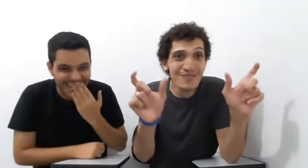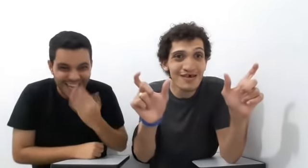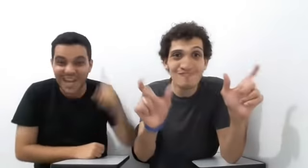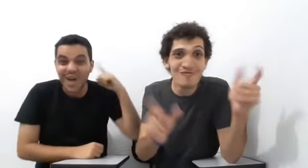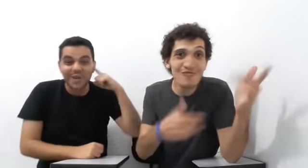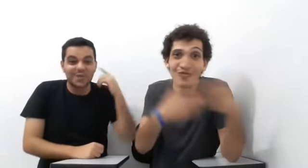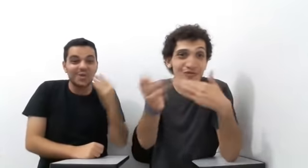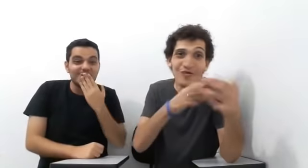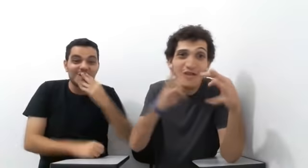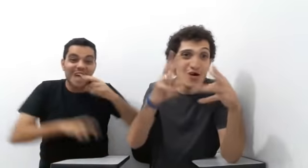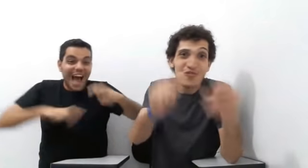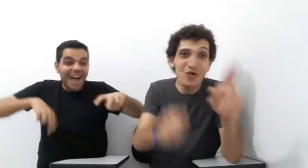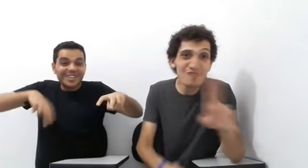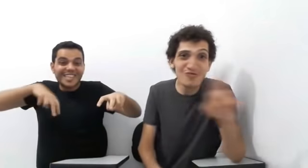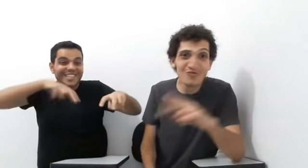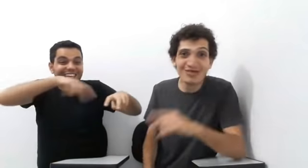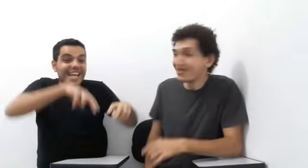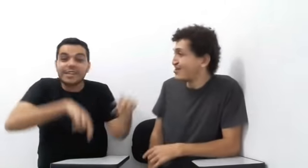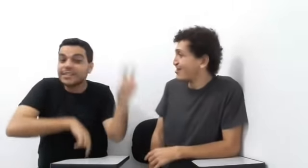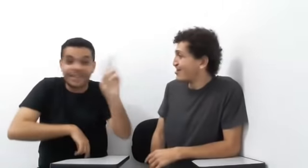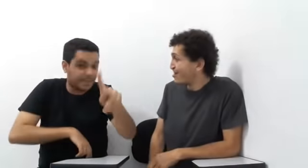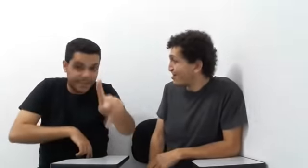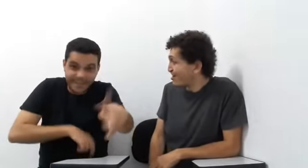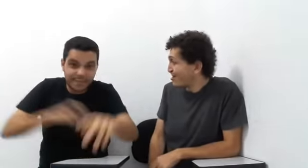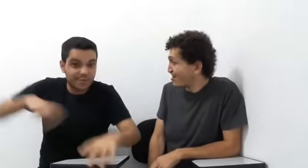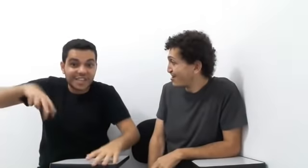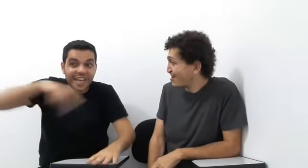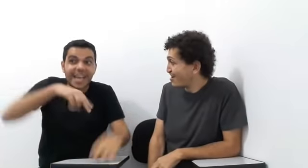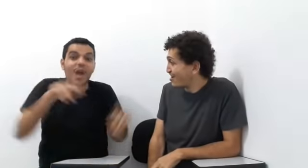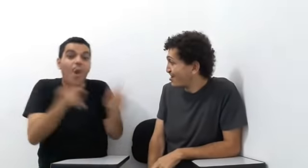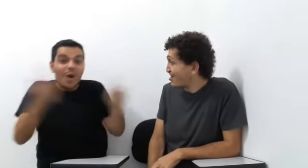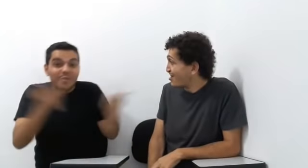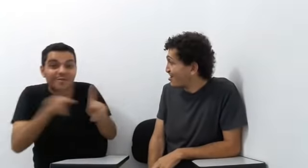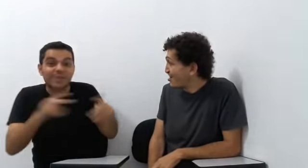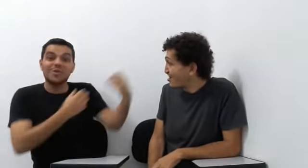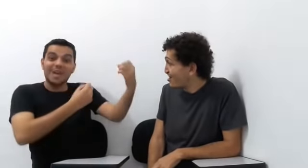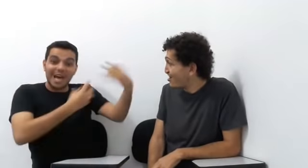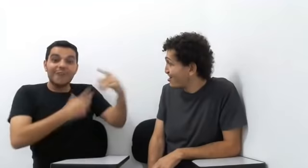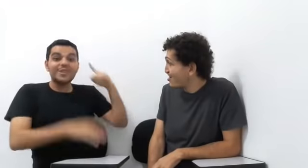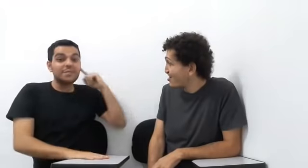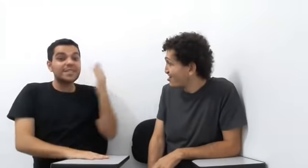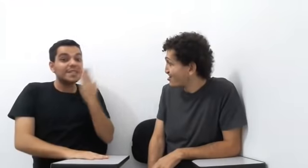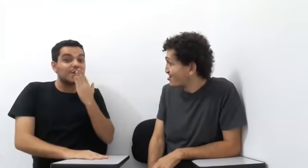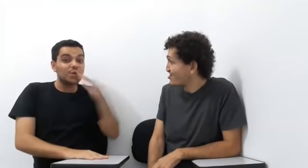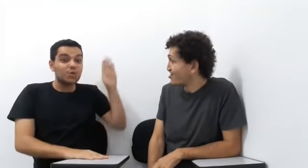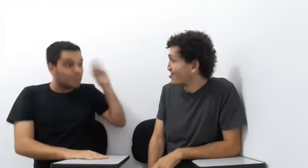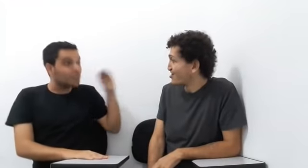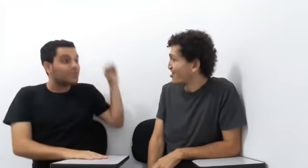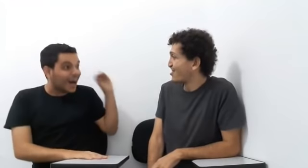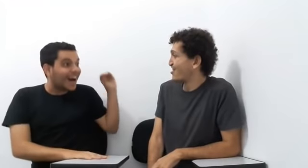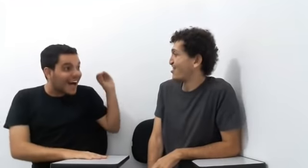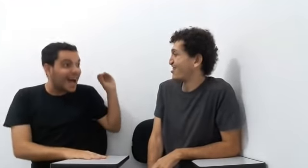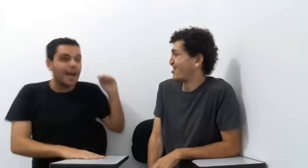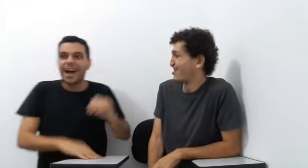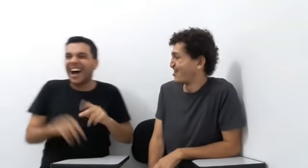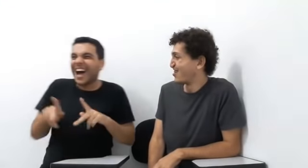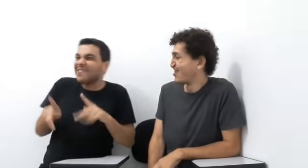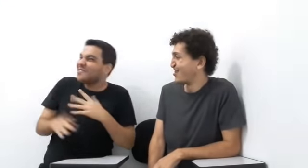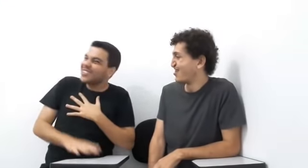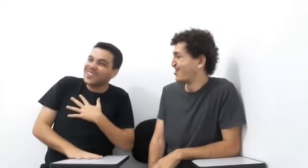né? Surdo-mudo. Aí eu já cheguei, sempre, já cheguei, oi professora, você me ensina surdo-mudo a falar? Aí a professora